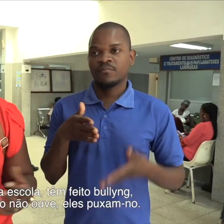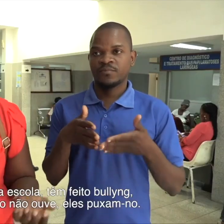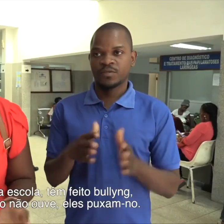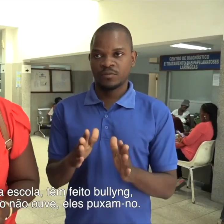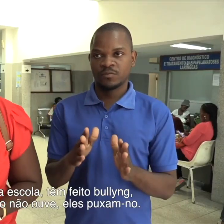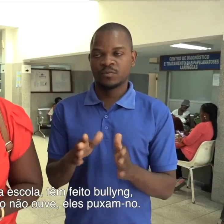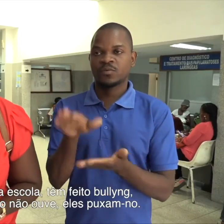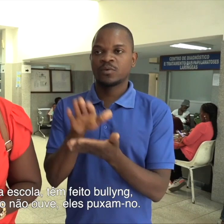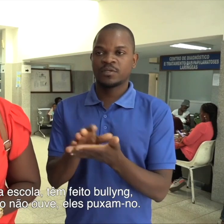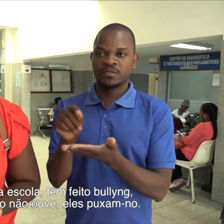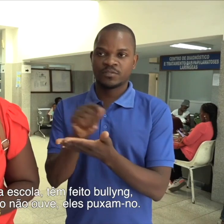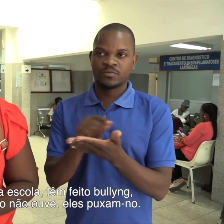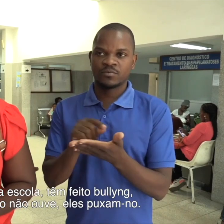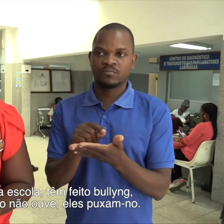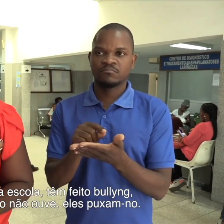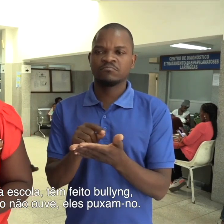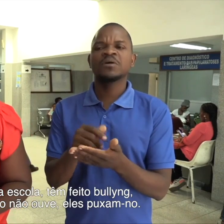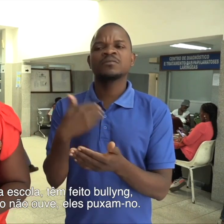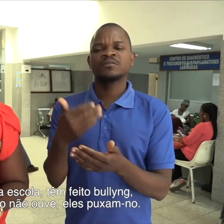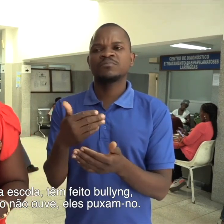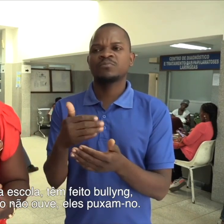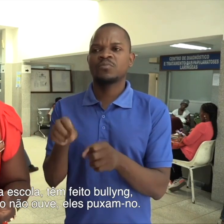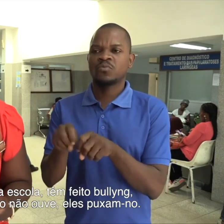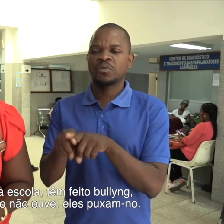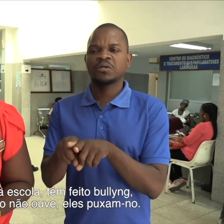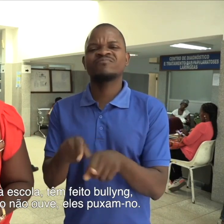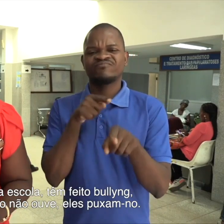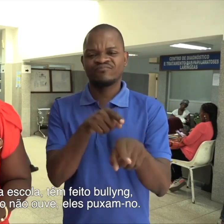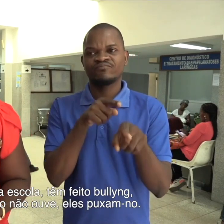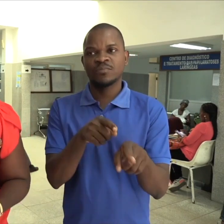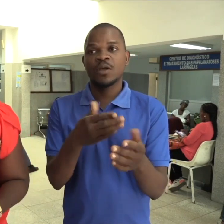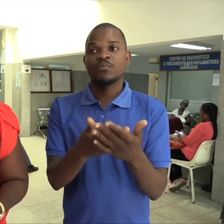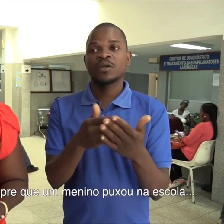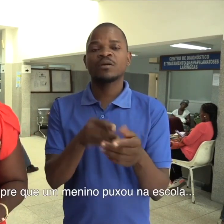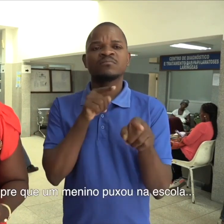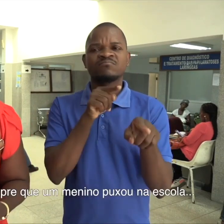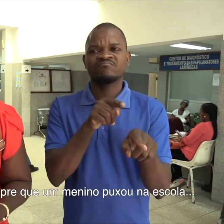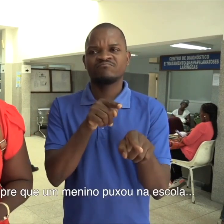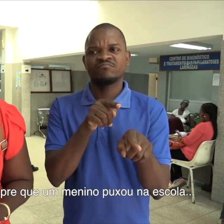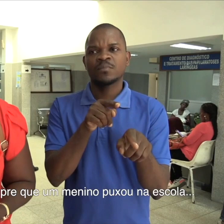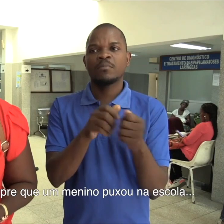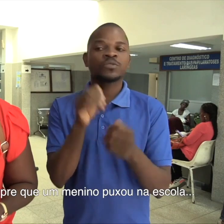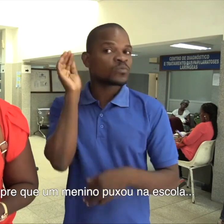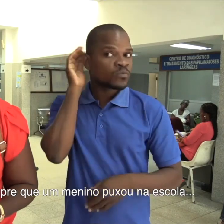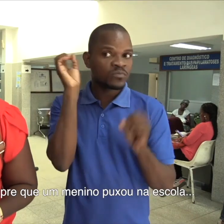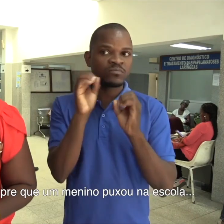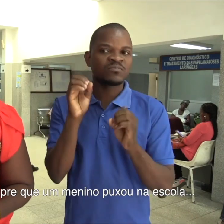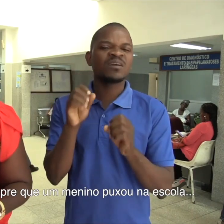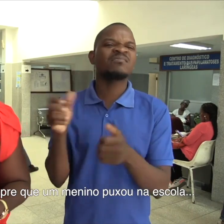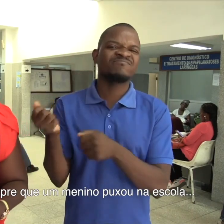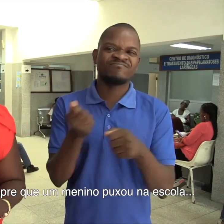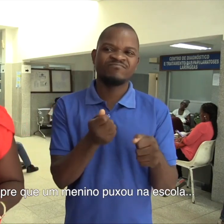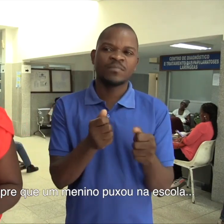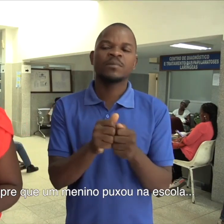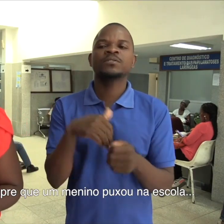Os alunos na escola têm feito bullying para ele, porque ele quando não ouve, às vezes ele puxa, ele vem reclamando sempre, mamãe,